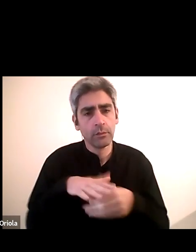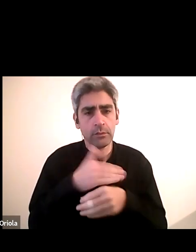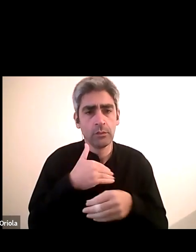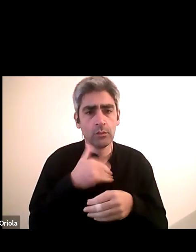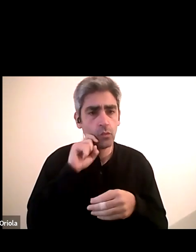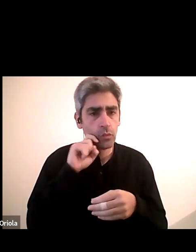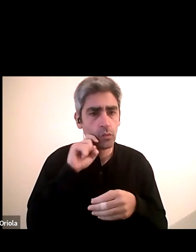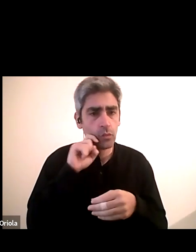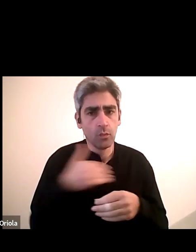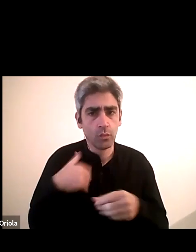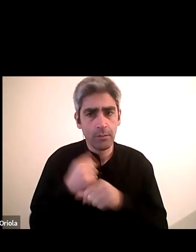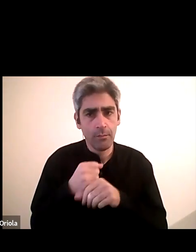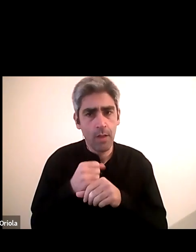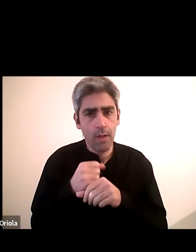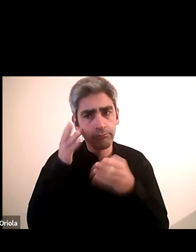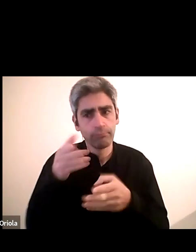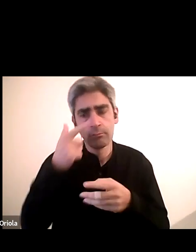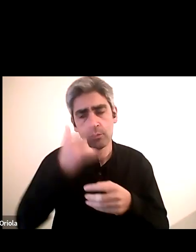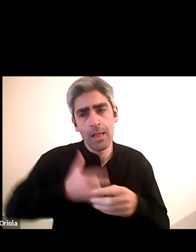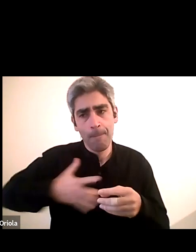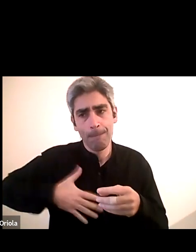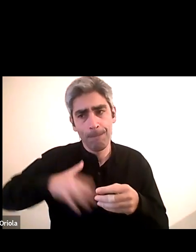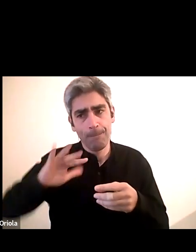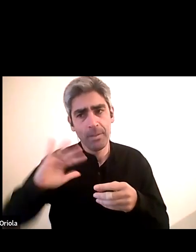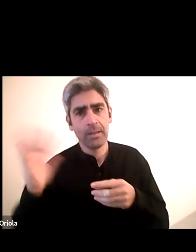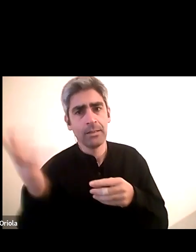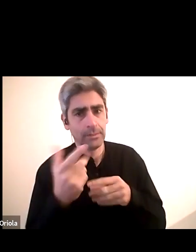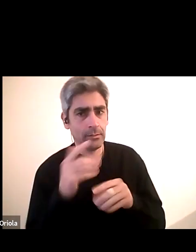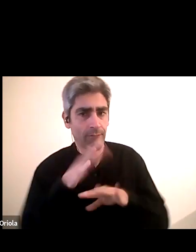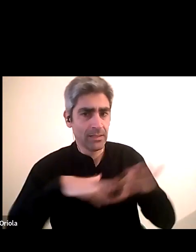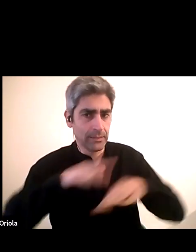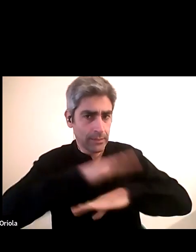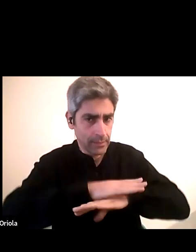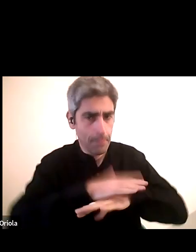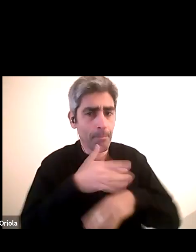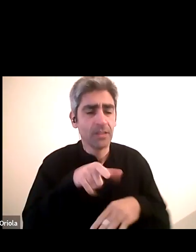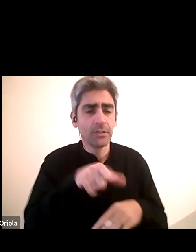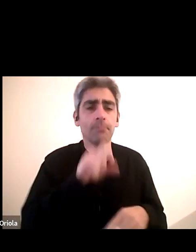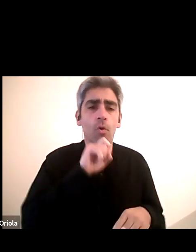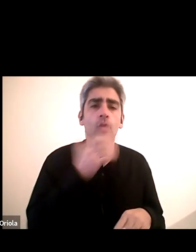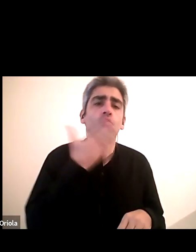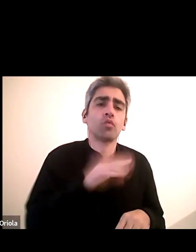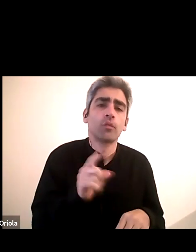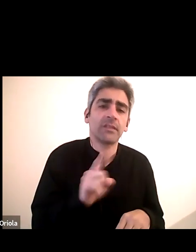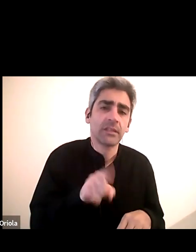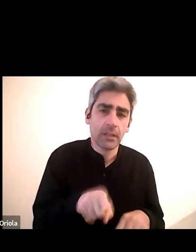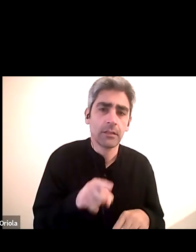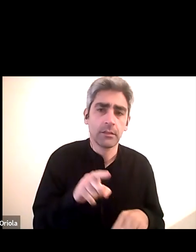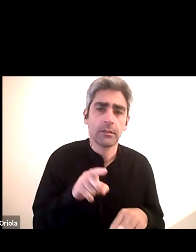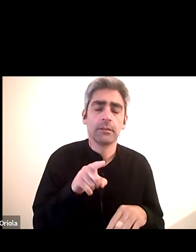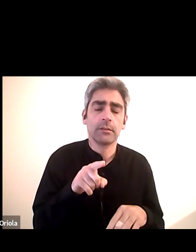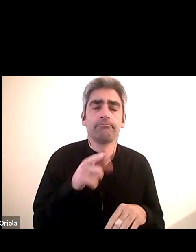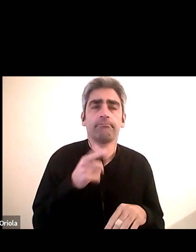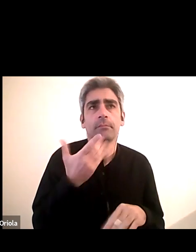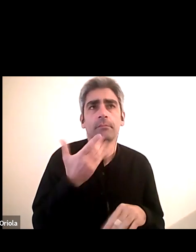empregadores, mas como isso poderia eventualmente não ser suficiente e não era,